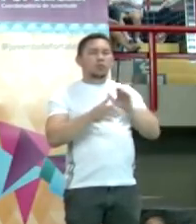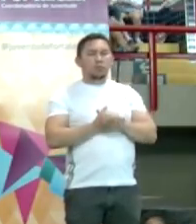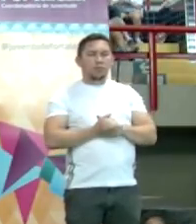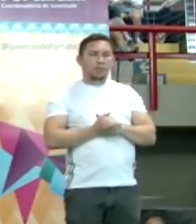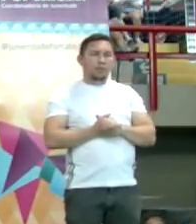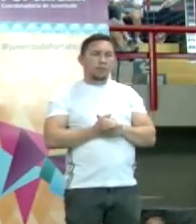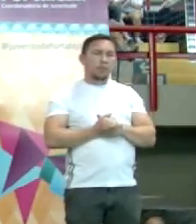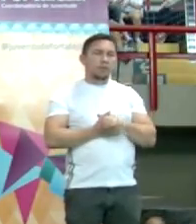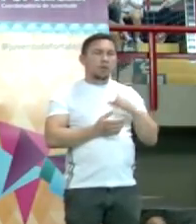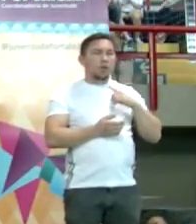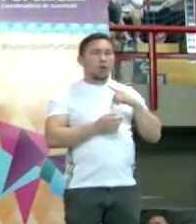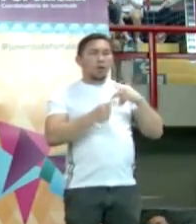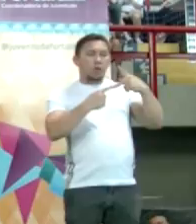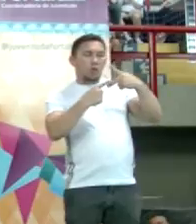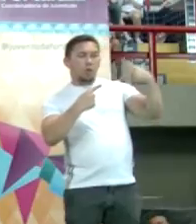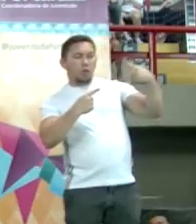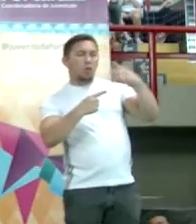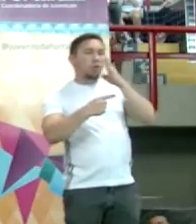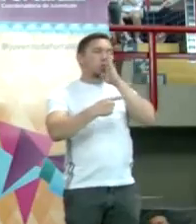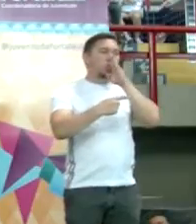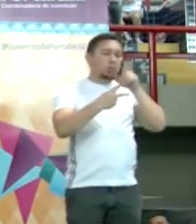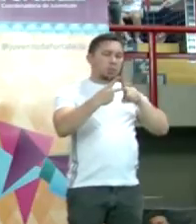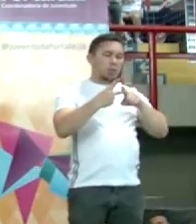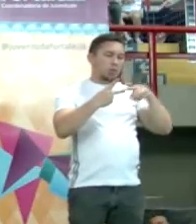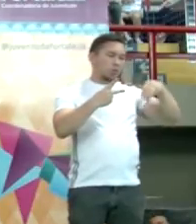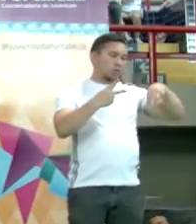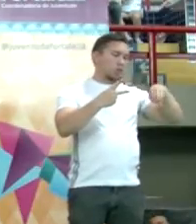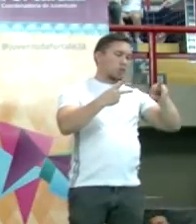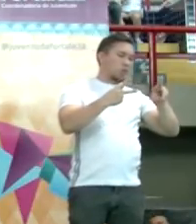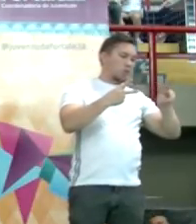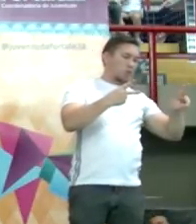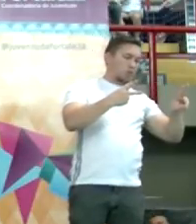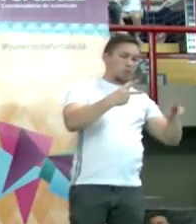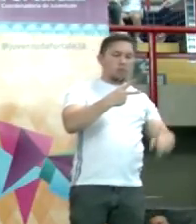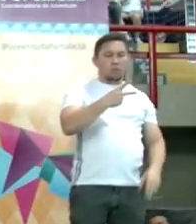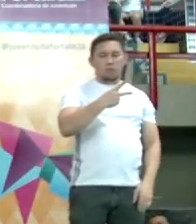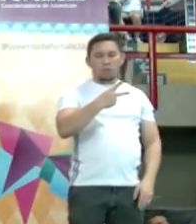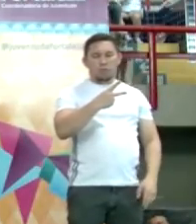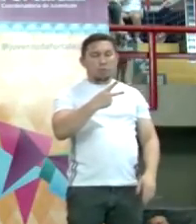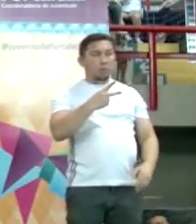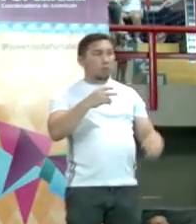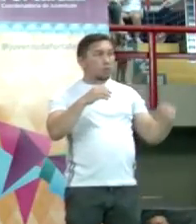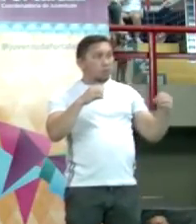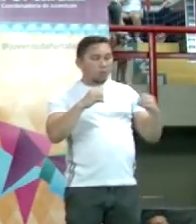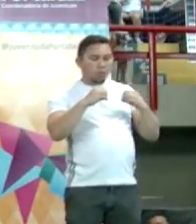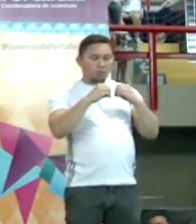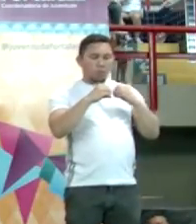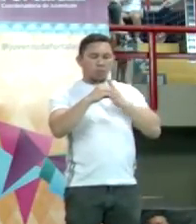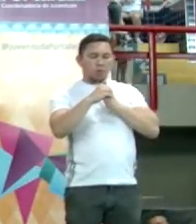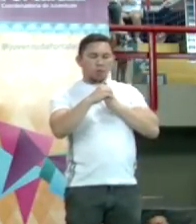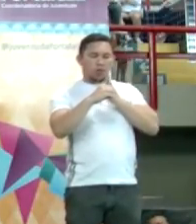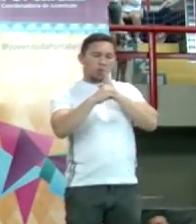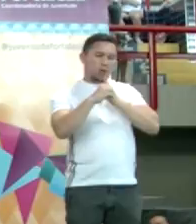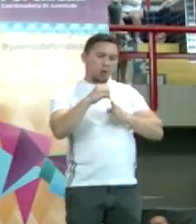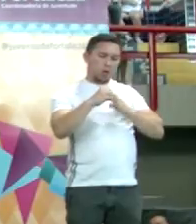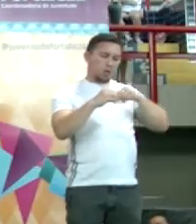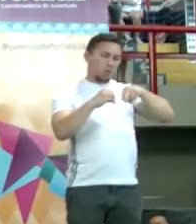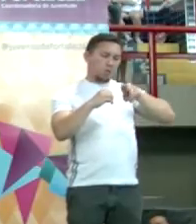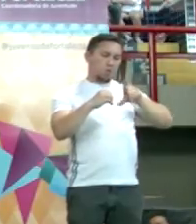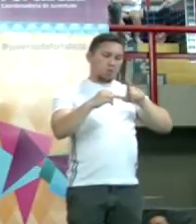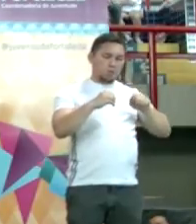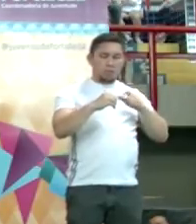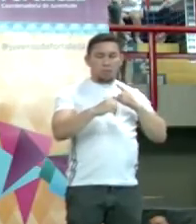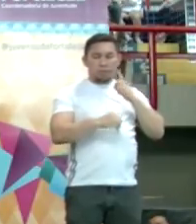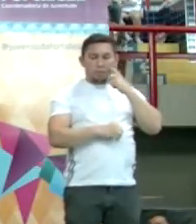Repouso, movimento, retilíneo, ni? Ou seja, a resultante é? Nula. Vamos todos juntos. Um